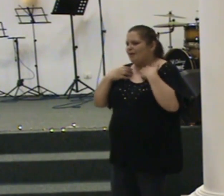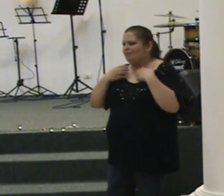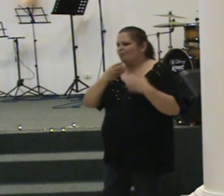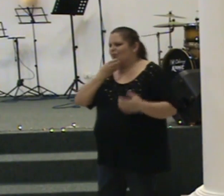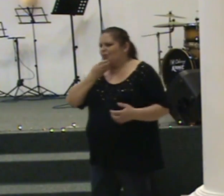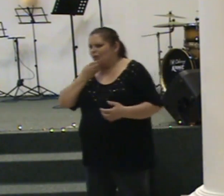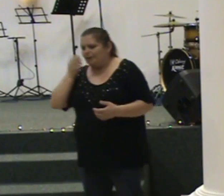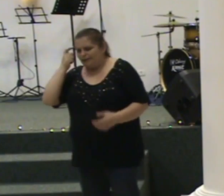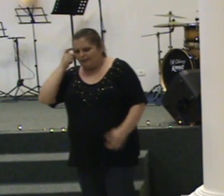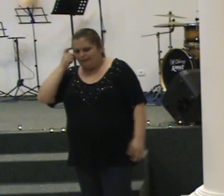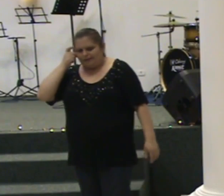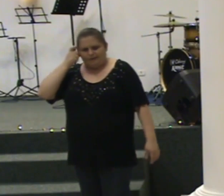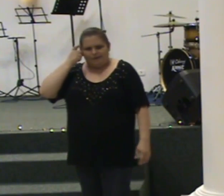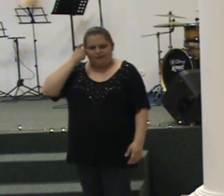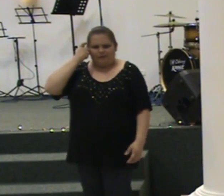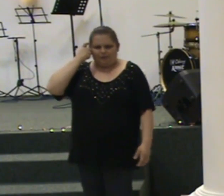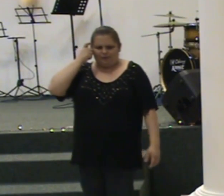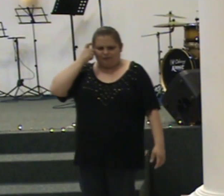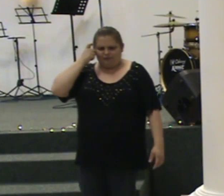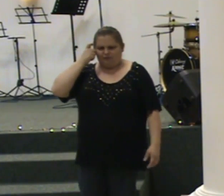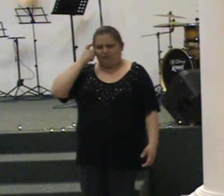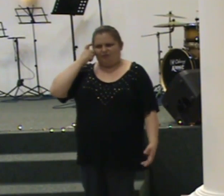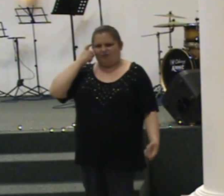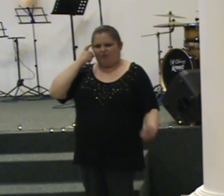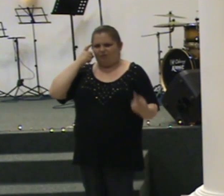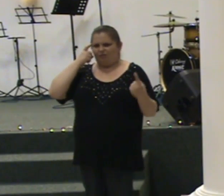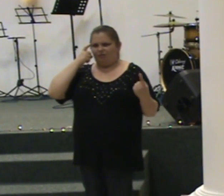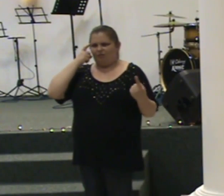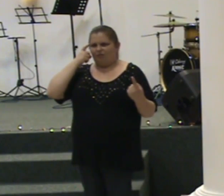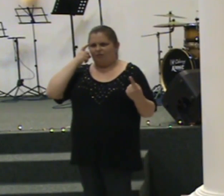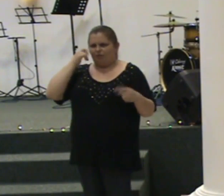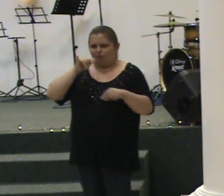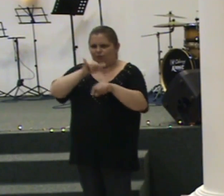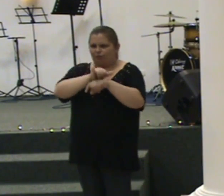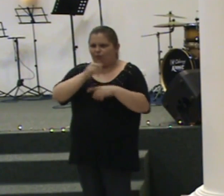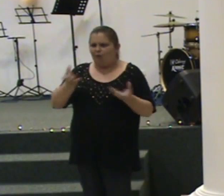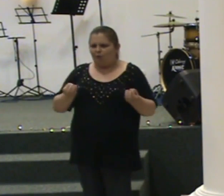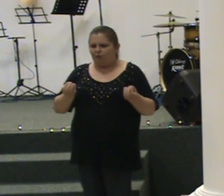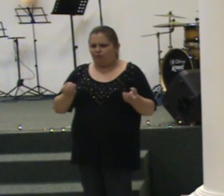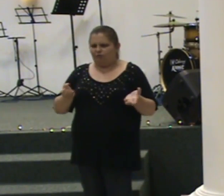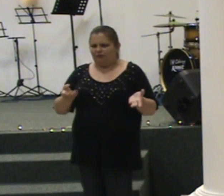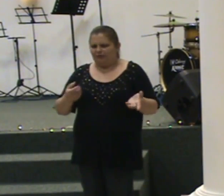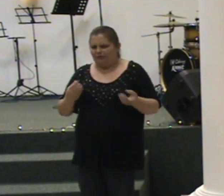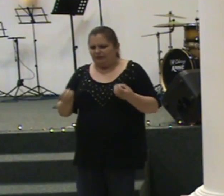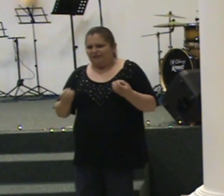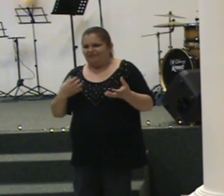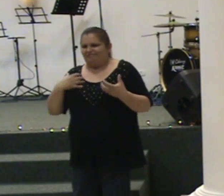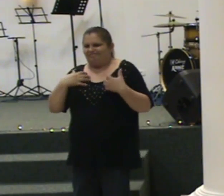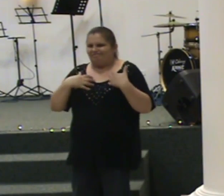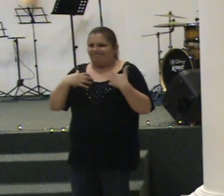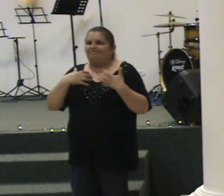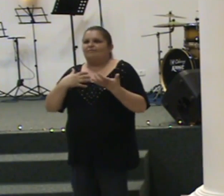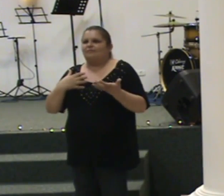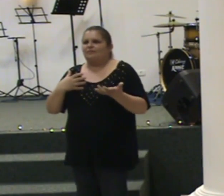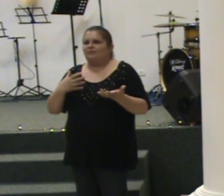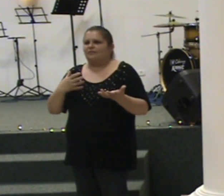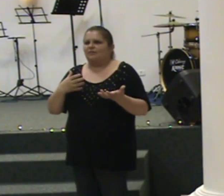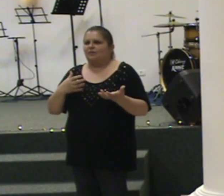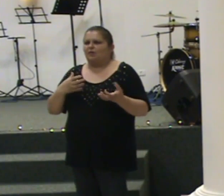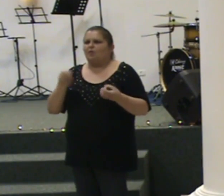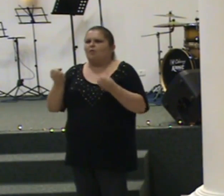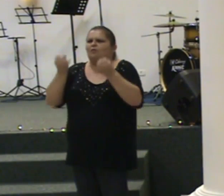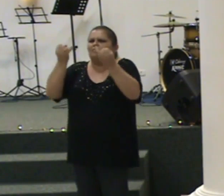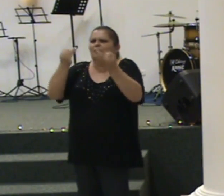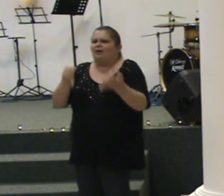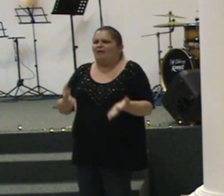José não. José estava sobrando naquela história. Não era pai. E aí, como é que eu vou